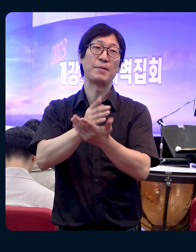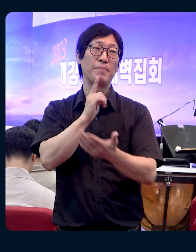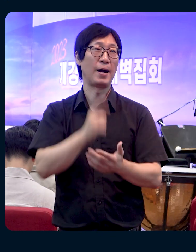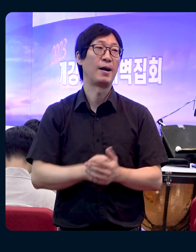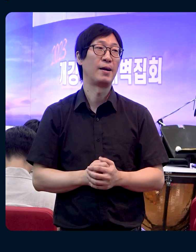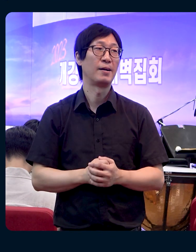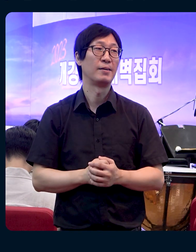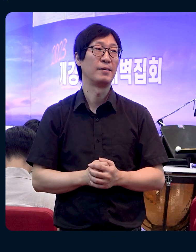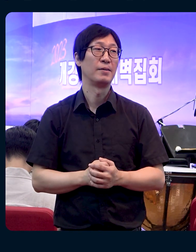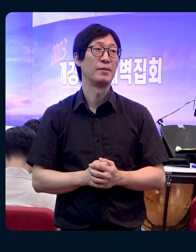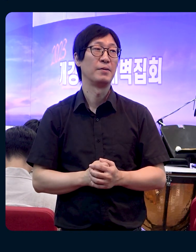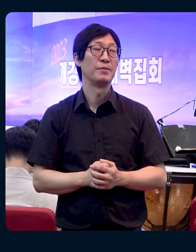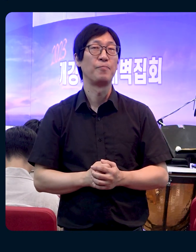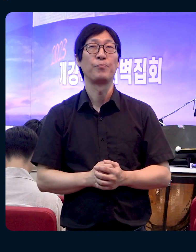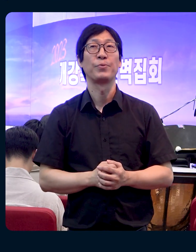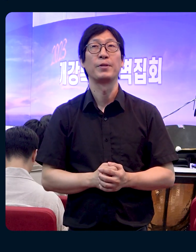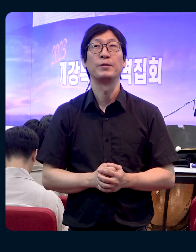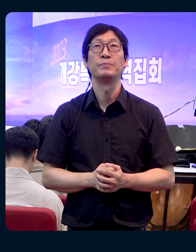정말